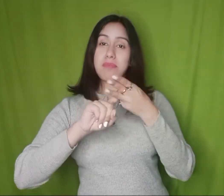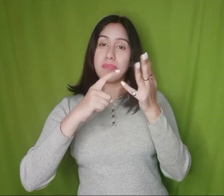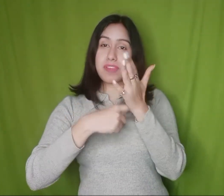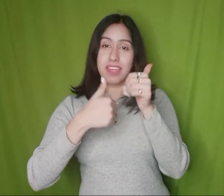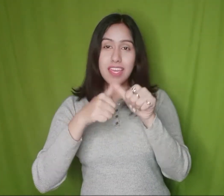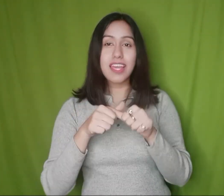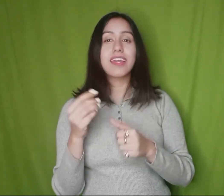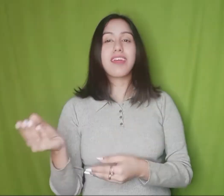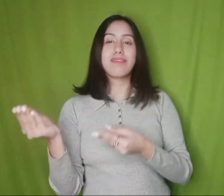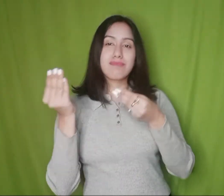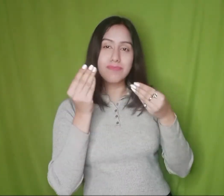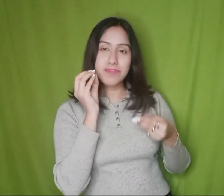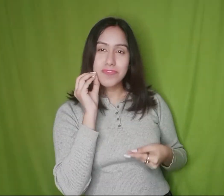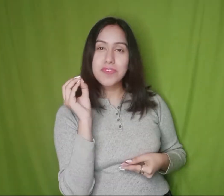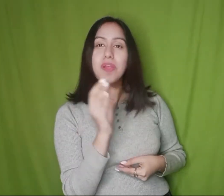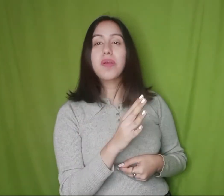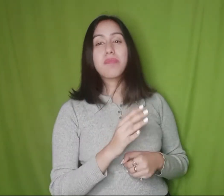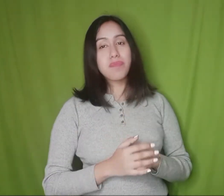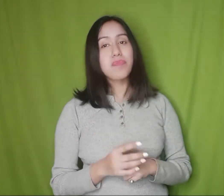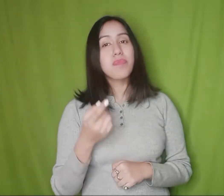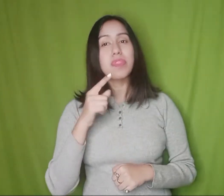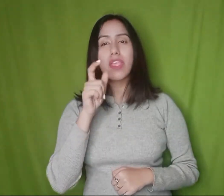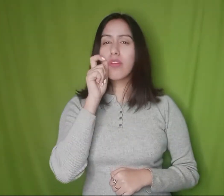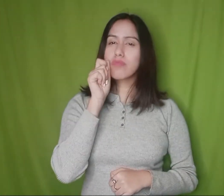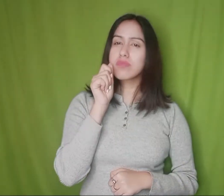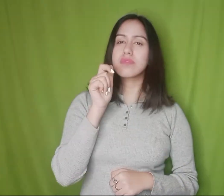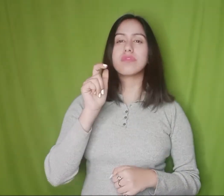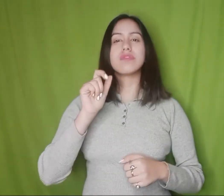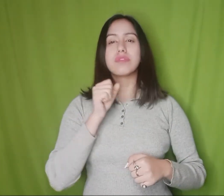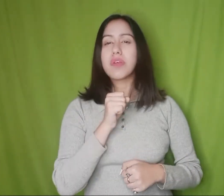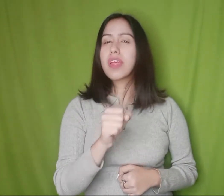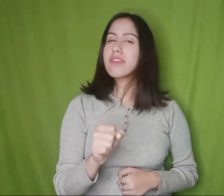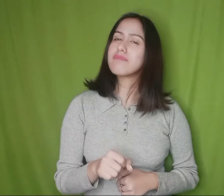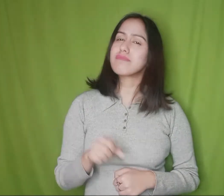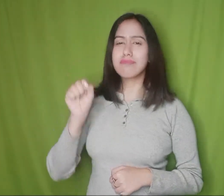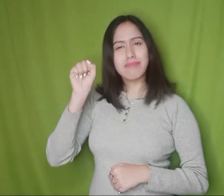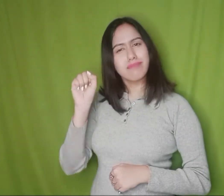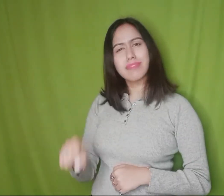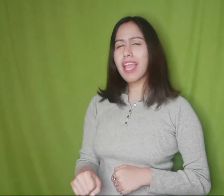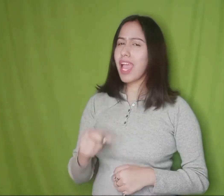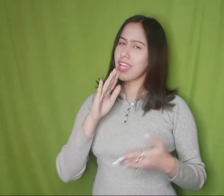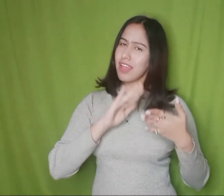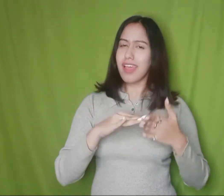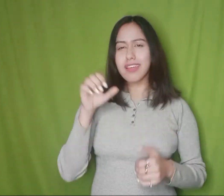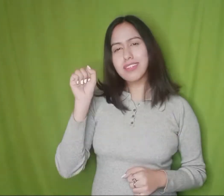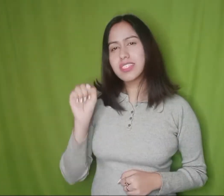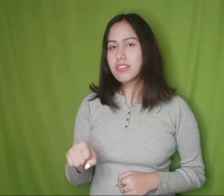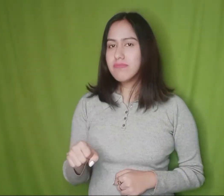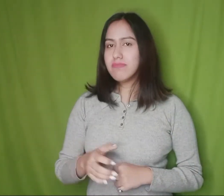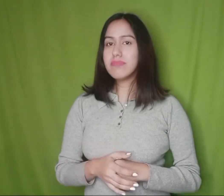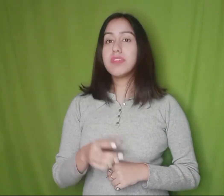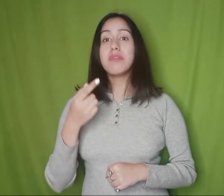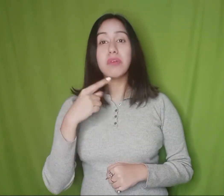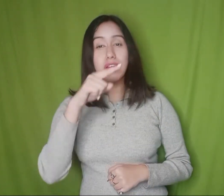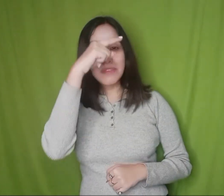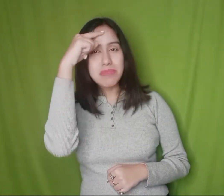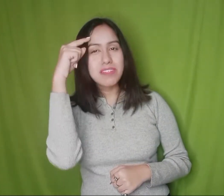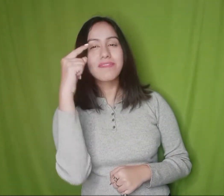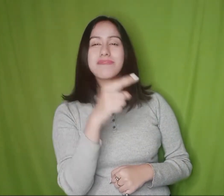ने अपने बेटे कुंवर भोजराज का रिश्ता भेजा था मीराबाई के लिए। राव डूडा जी ने हाँ करने में एक पल